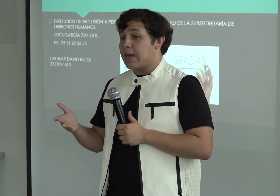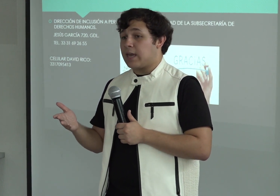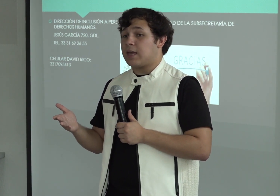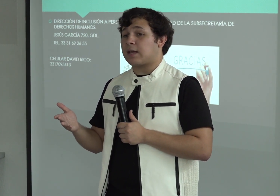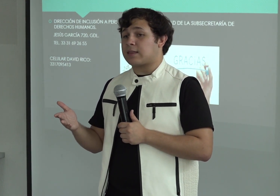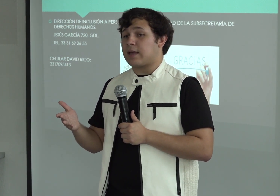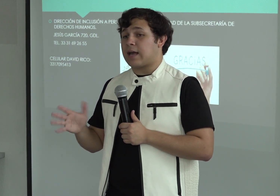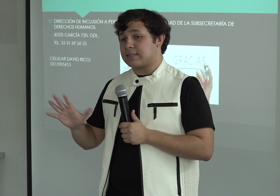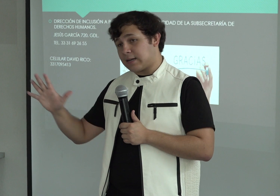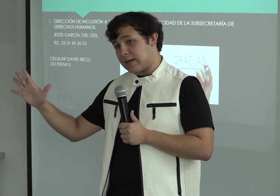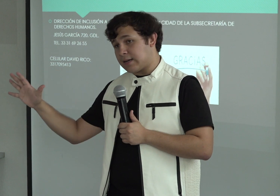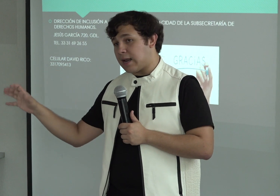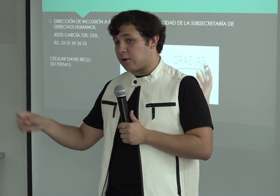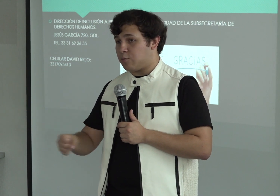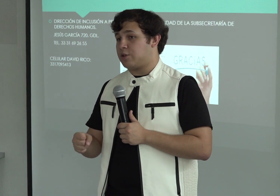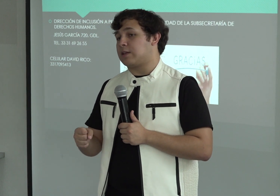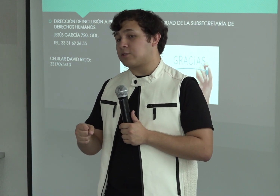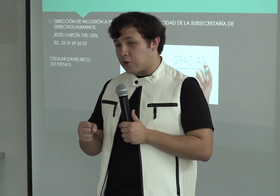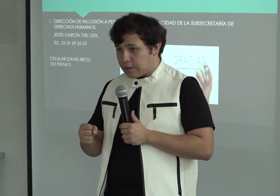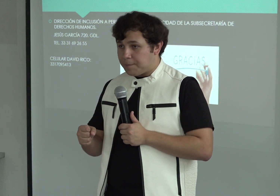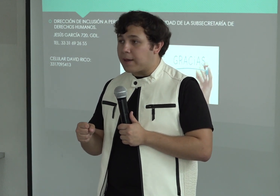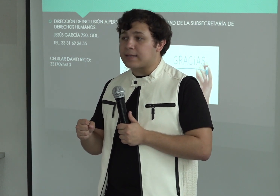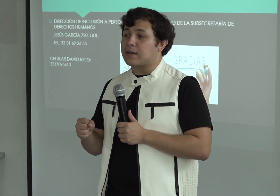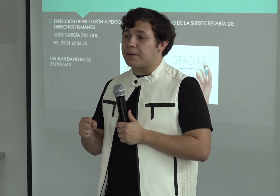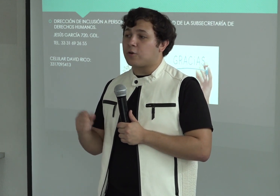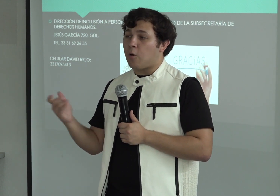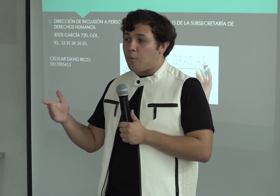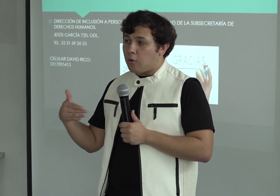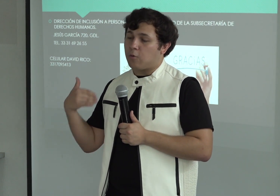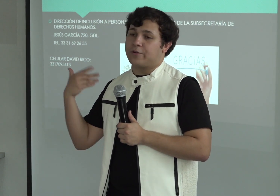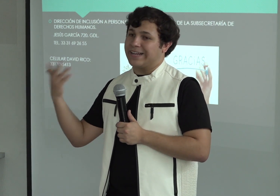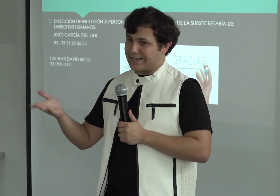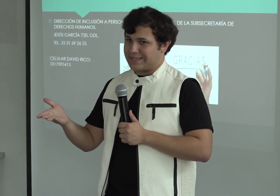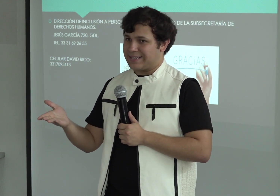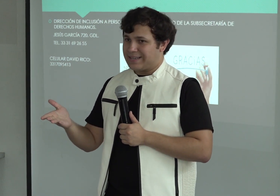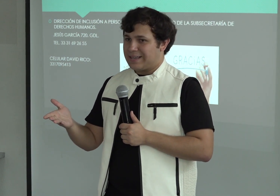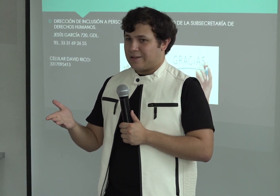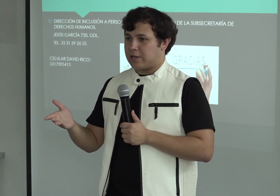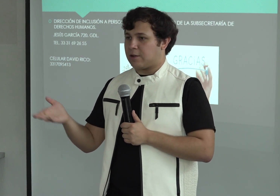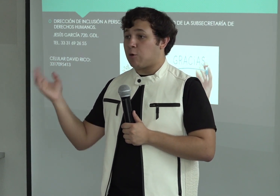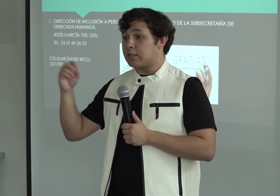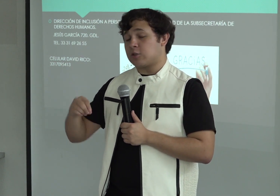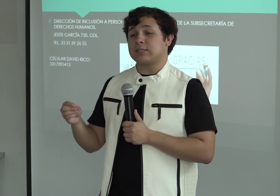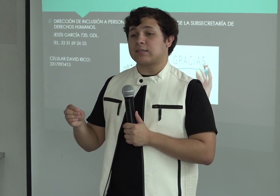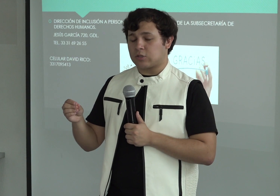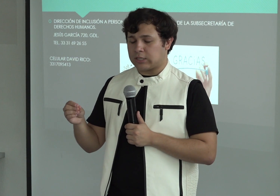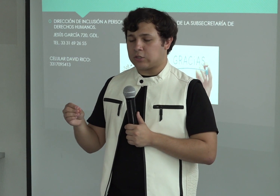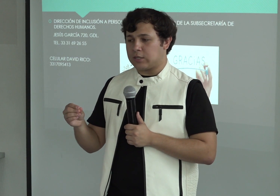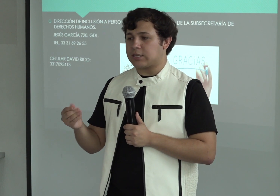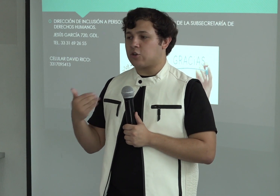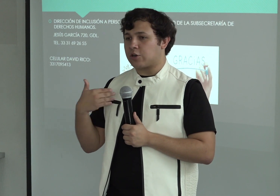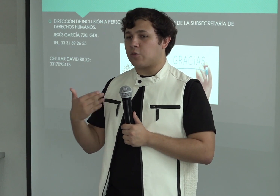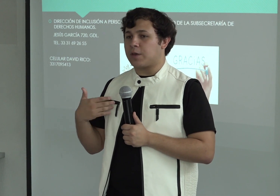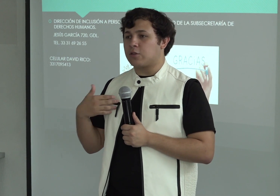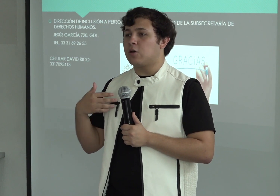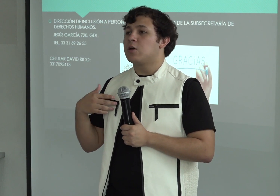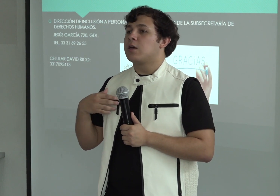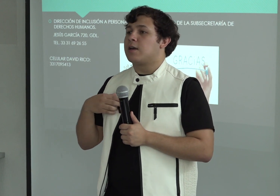y que te acercan a la comunidad sorda para saber cómo comunicarte. ¿Okay? ¿Cuáles son estas asociaciones que yo recomiendo?